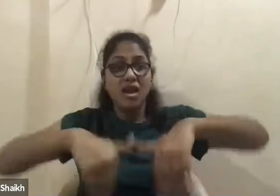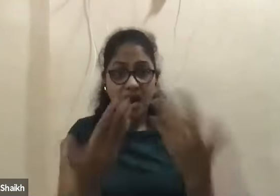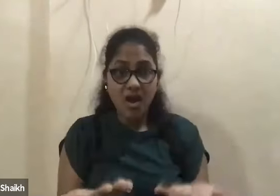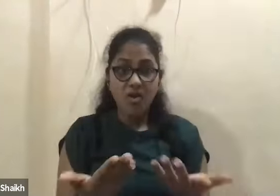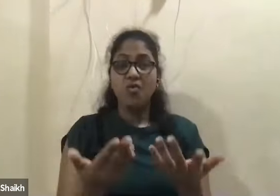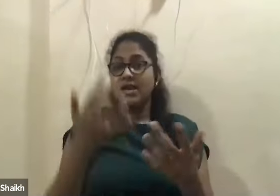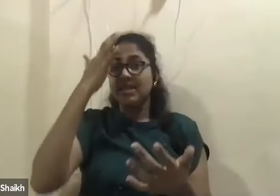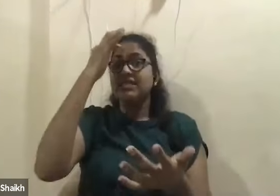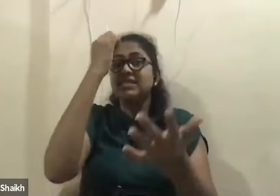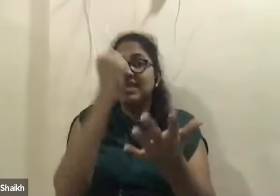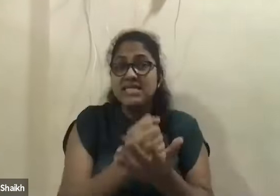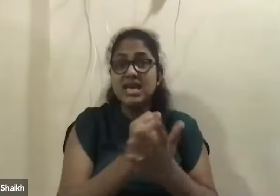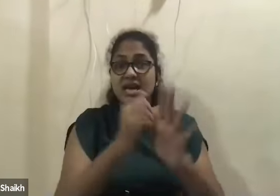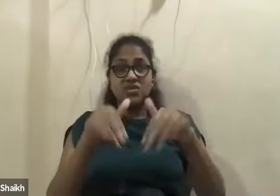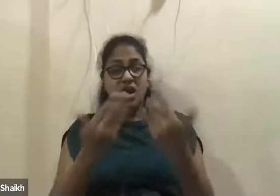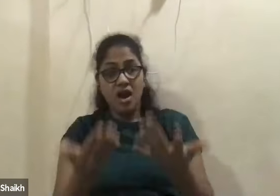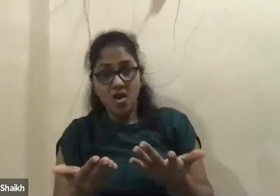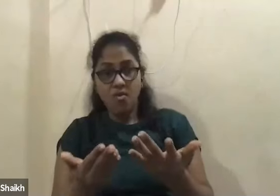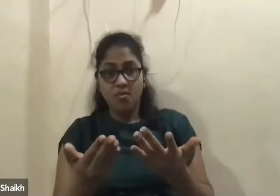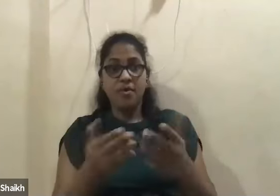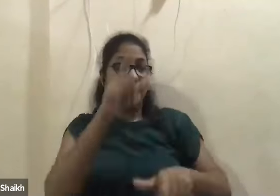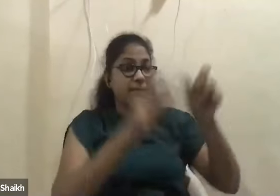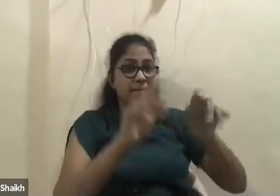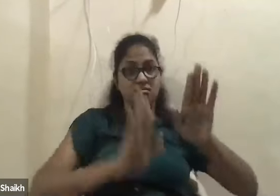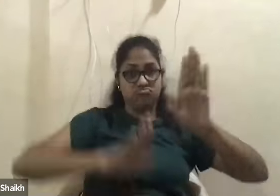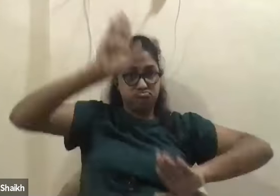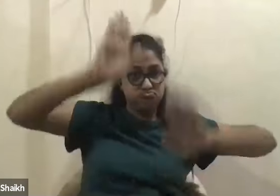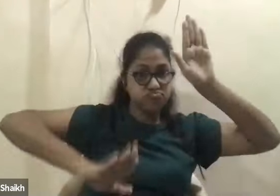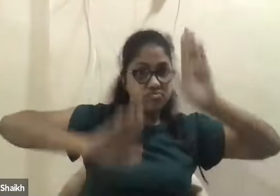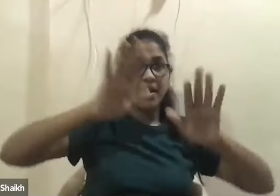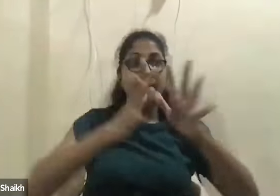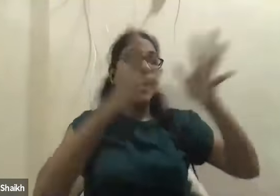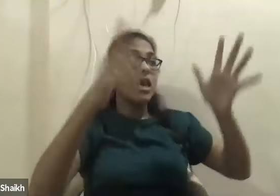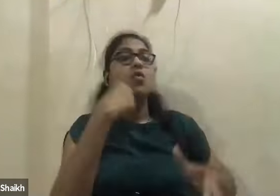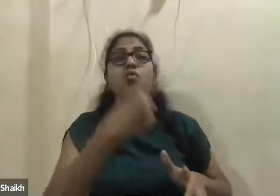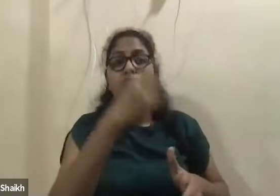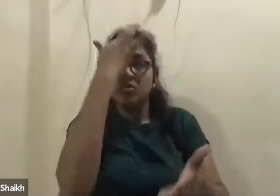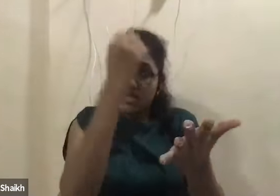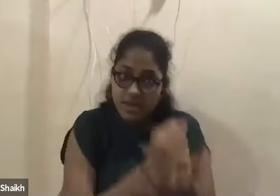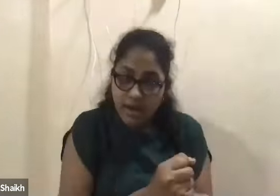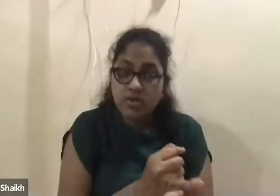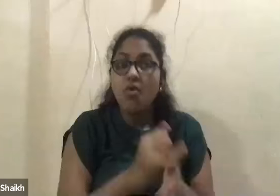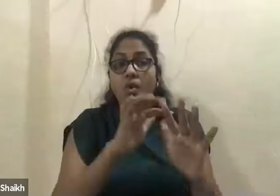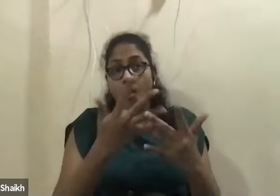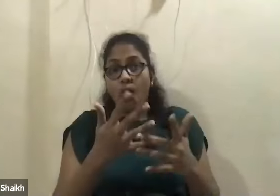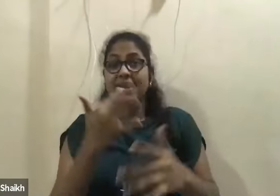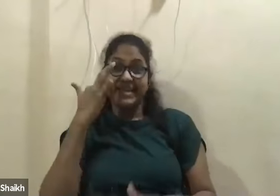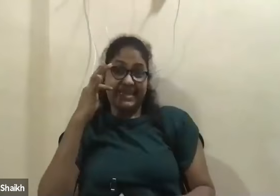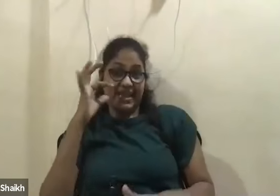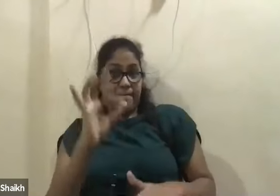कैसे पहुंचना है, मेजॉरिटी से डिसीजन लिया जाएगा या इंपॉर्टेंट मैटर्स में यूनानिमस डिसीजन होना